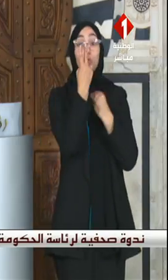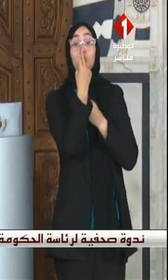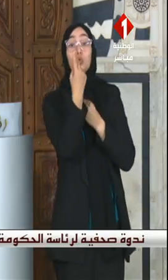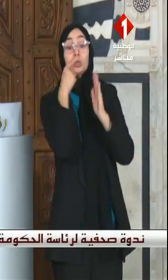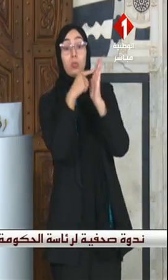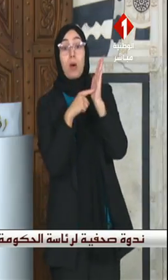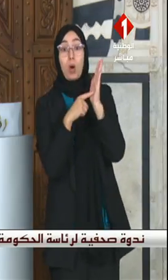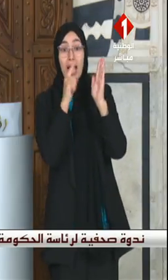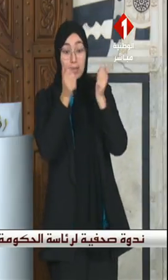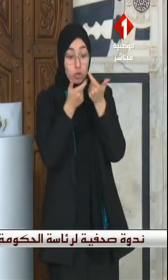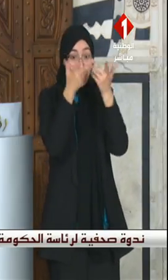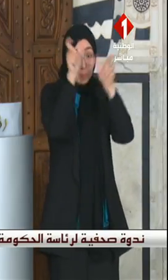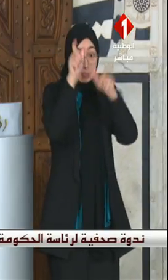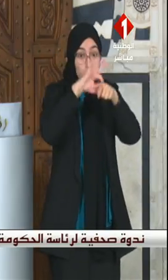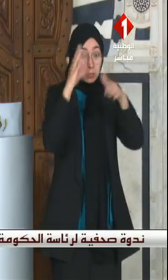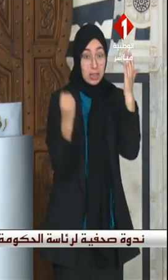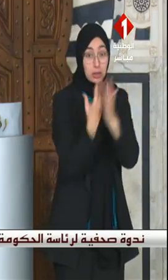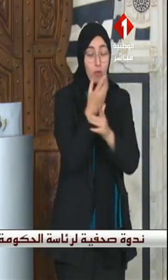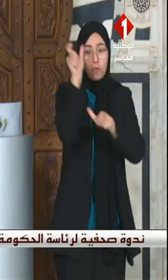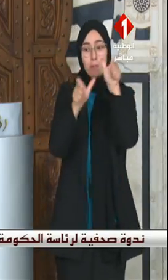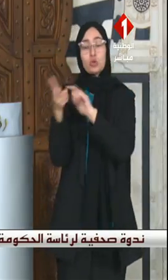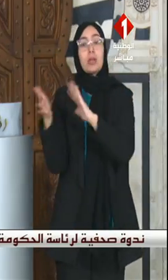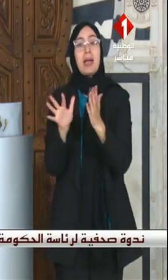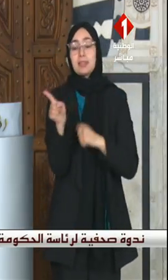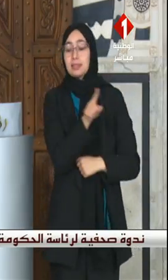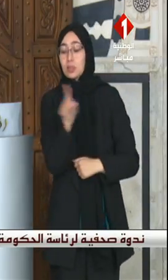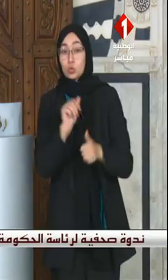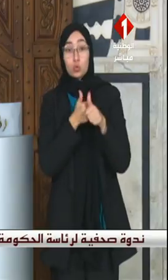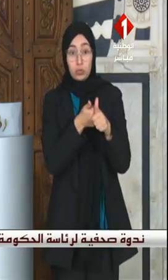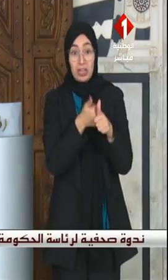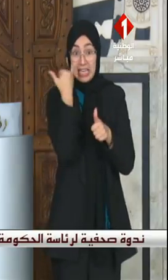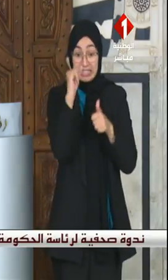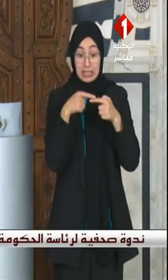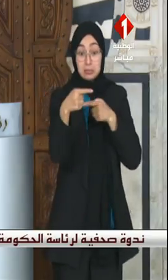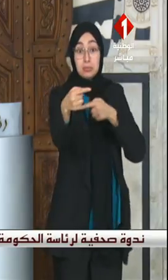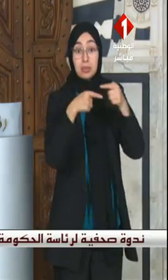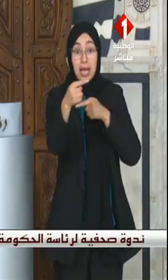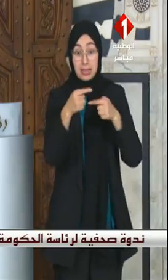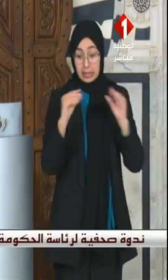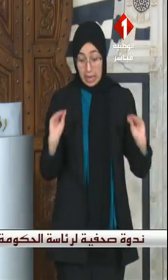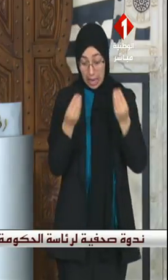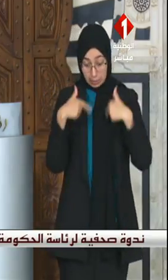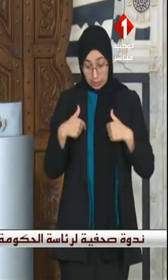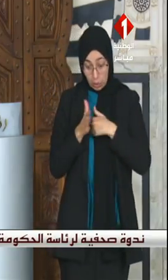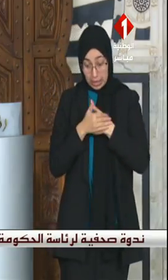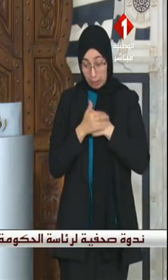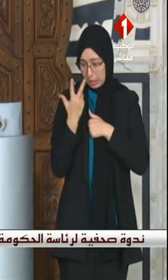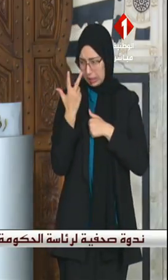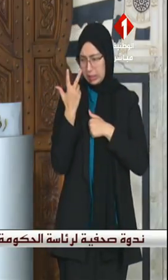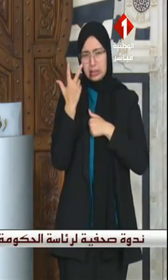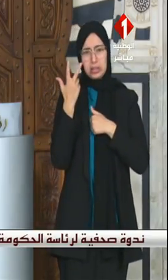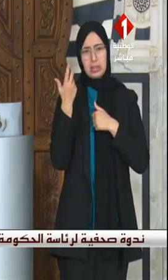ما نجموش توا نحكموا، احنا يلزمنا نواصلوا في تطبيق الإجراءات هذه، هي مازالت فين بدات. احنا اليوم نهار أربعة، وهي